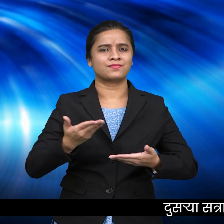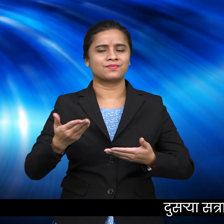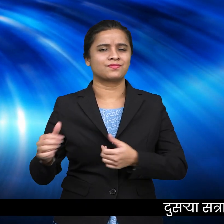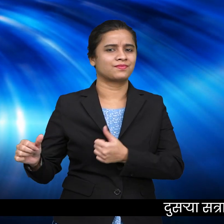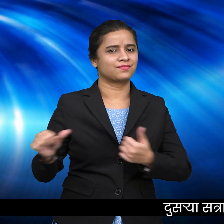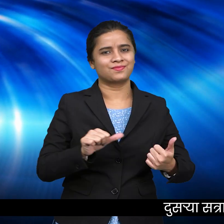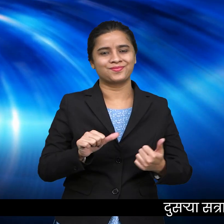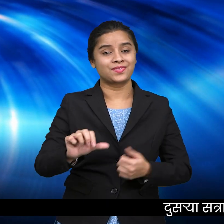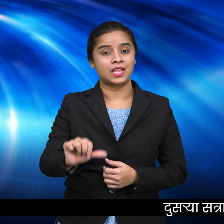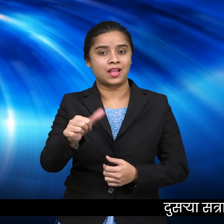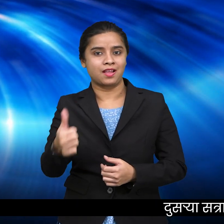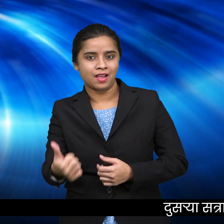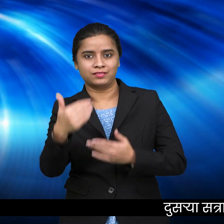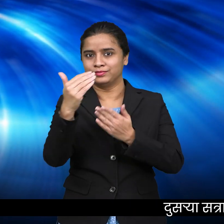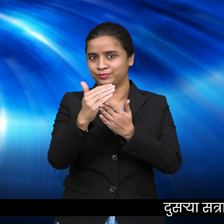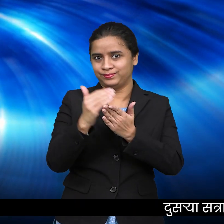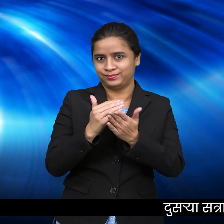दुसऱ्या सत्रात आपले स्वागत आहे.